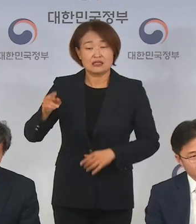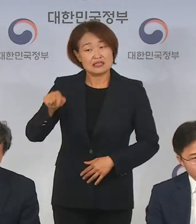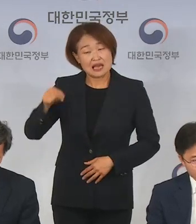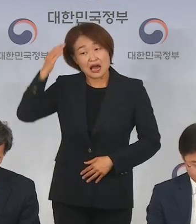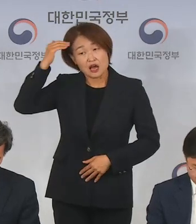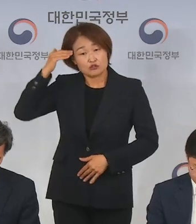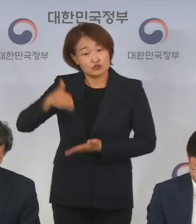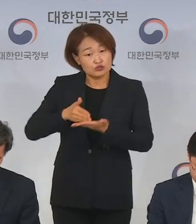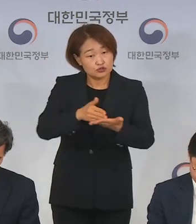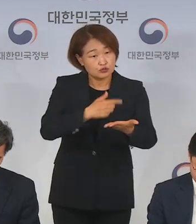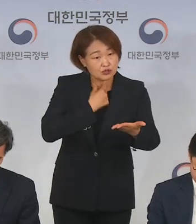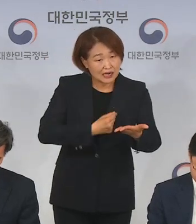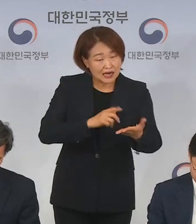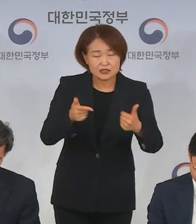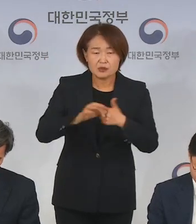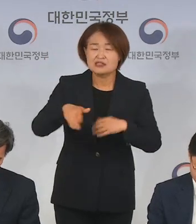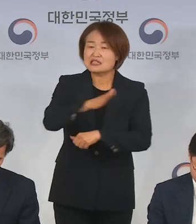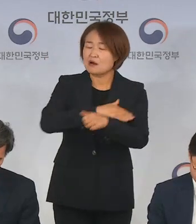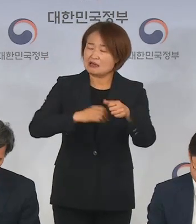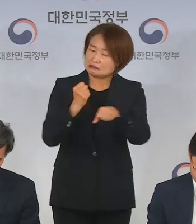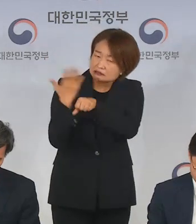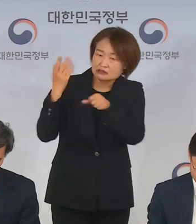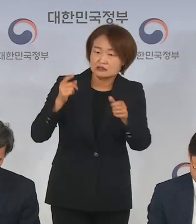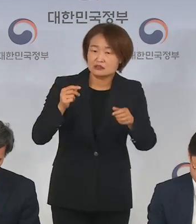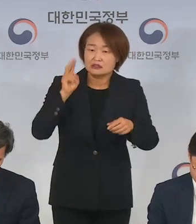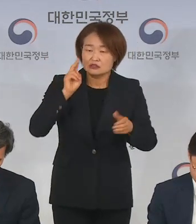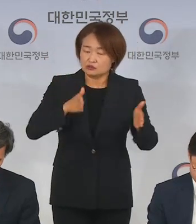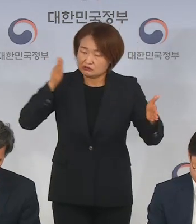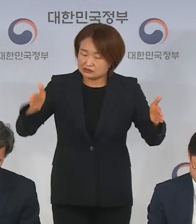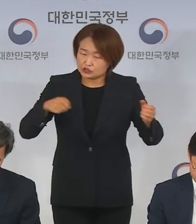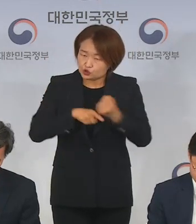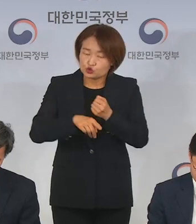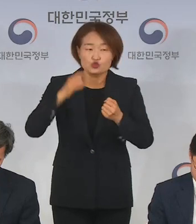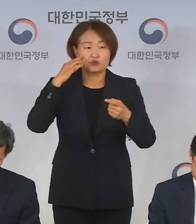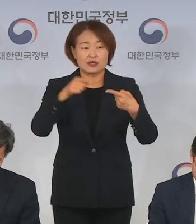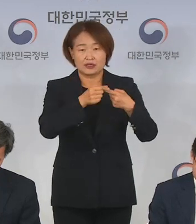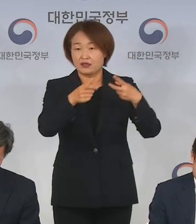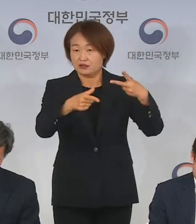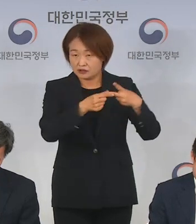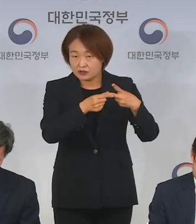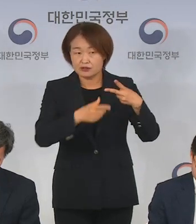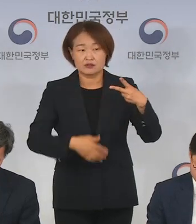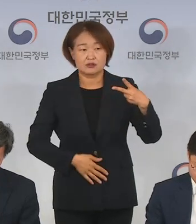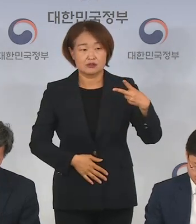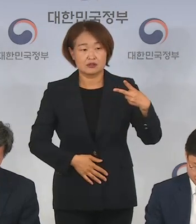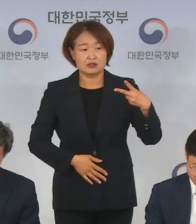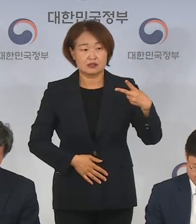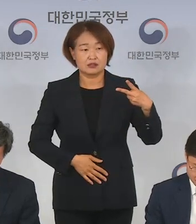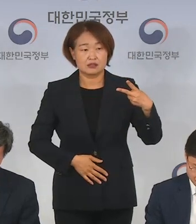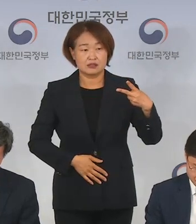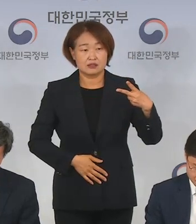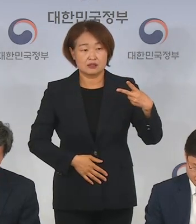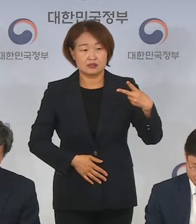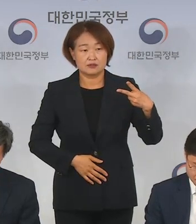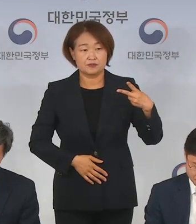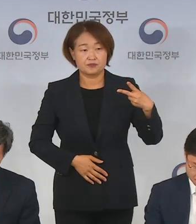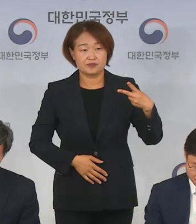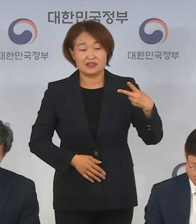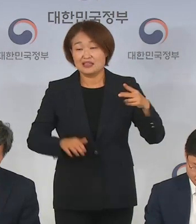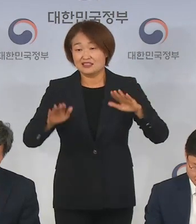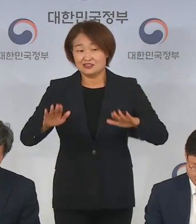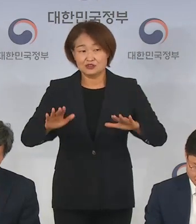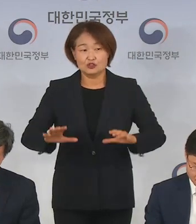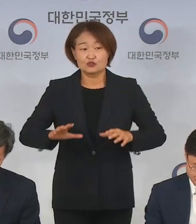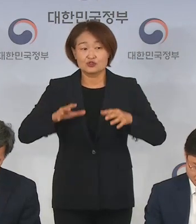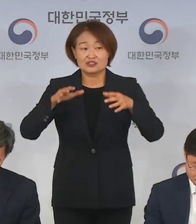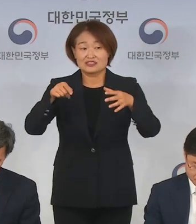요구였는지 아니면 상황에 따라 그렇게 늘어나게 된 건지 첫 번째 질문이고요. 두 번째 질문은 지금 IAEA 회원국